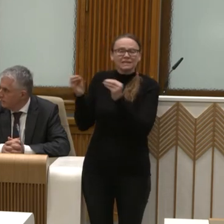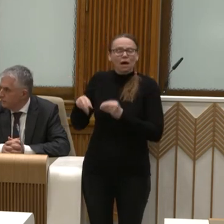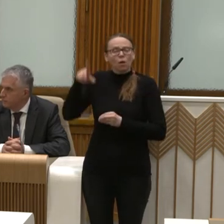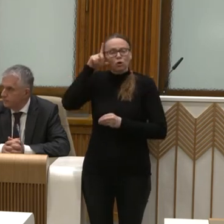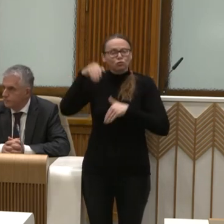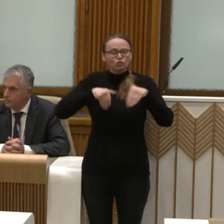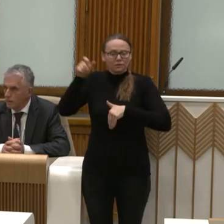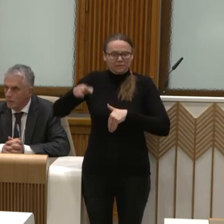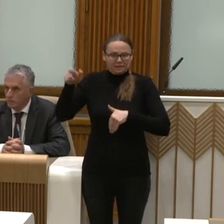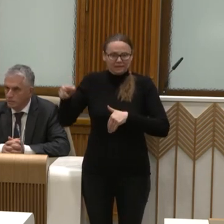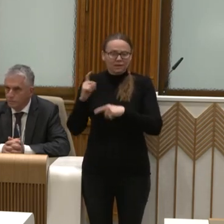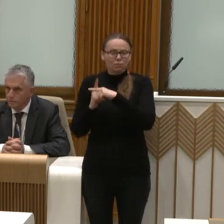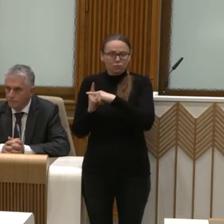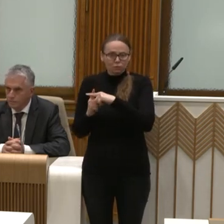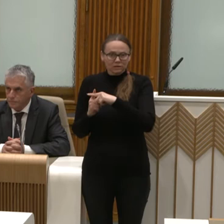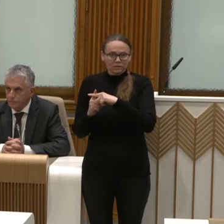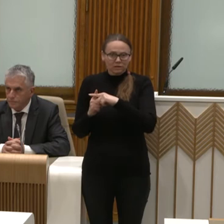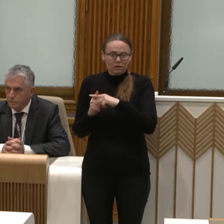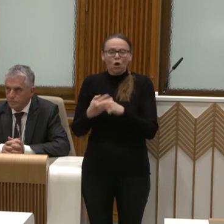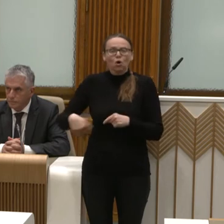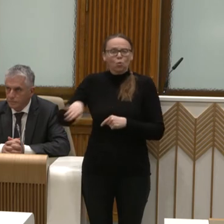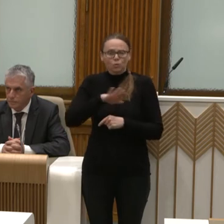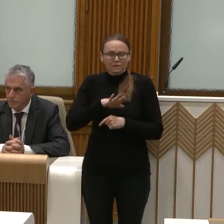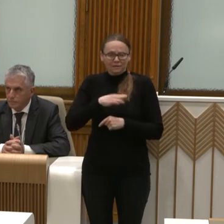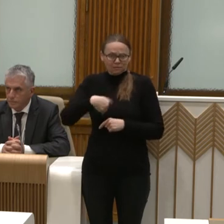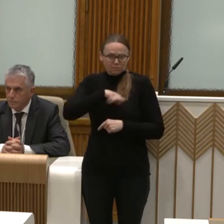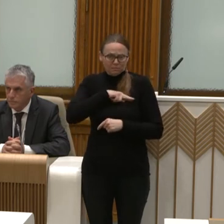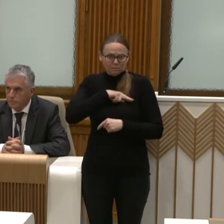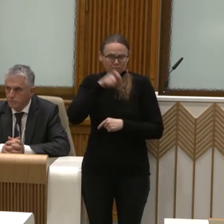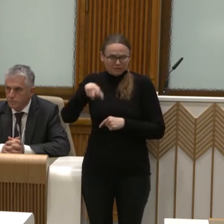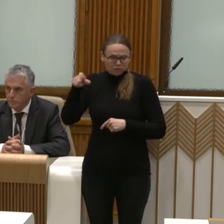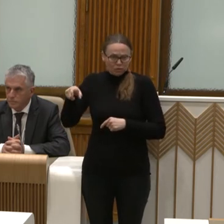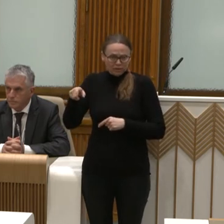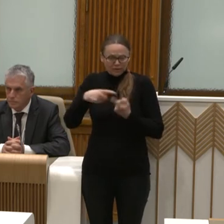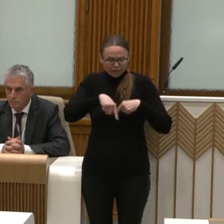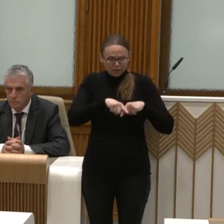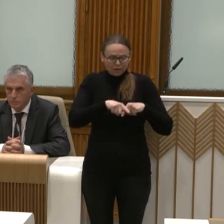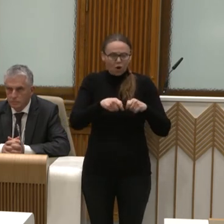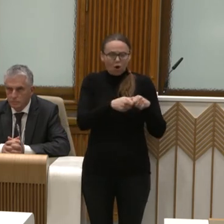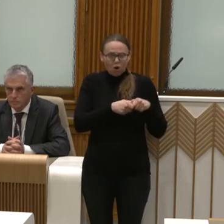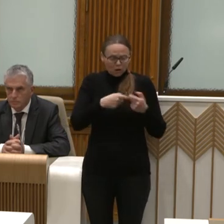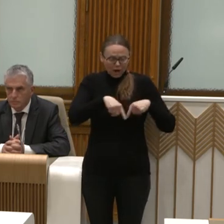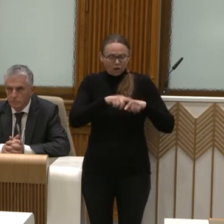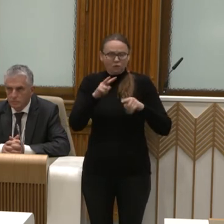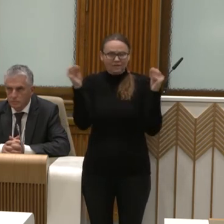ključni ministri plus vsi predstojniki operativnih organov v sestavi.